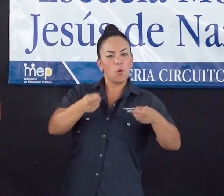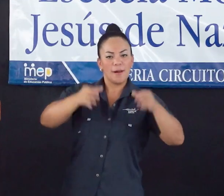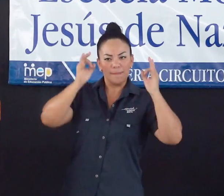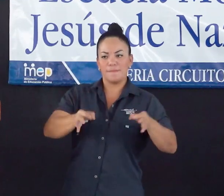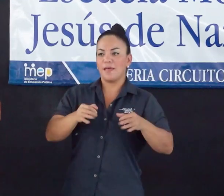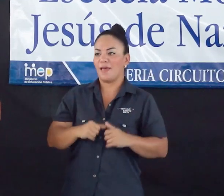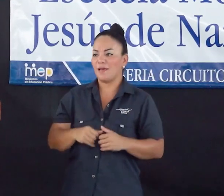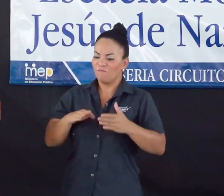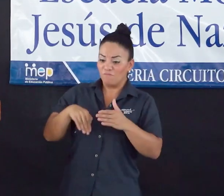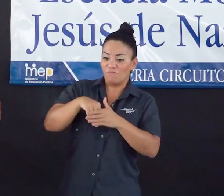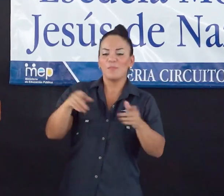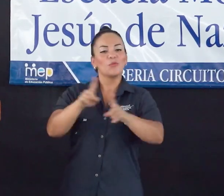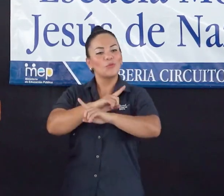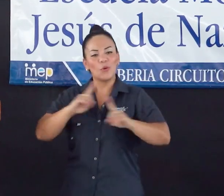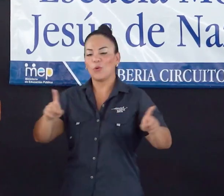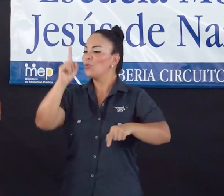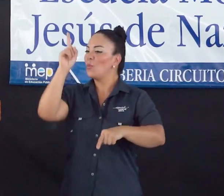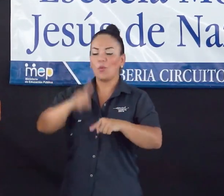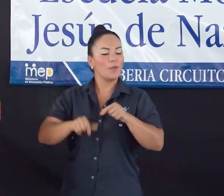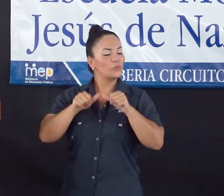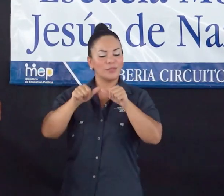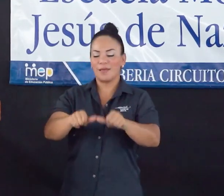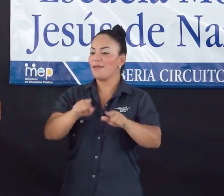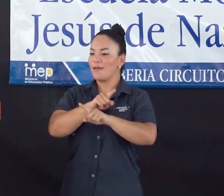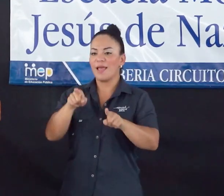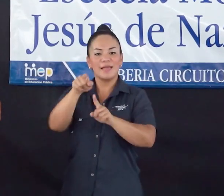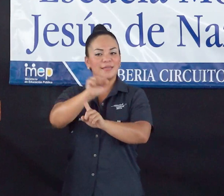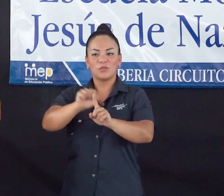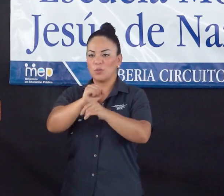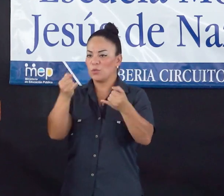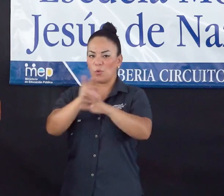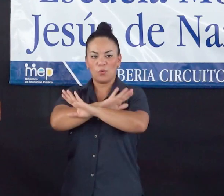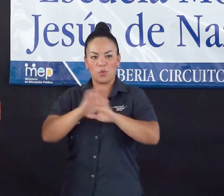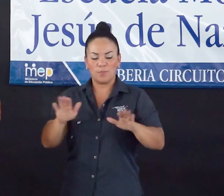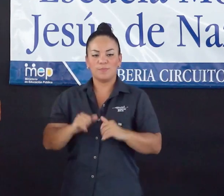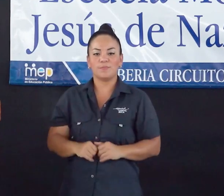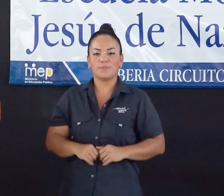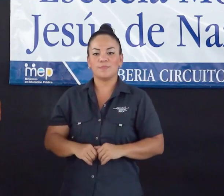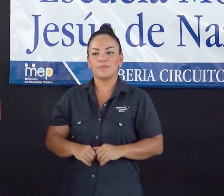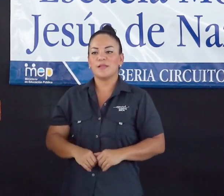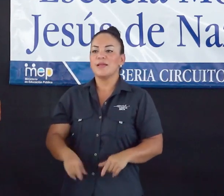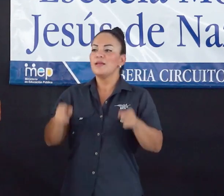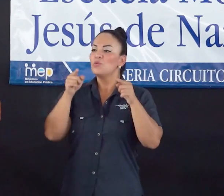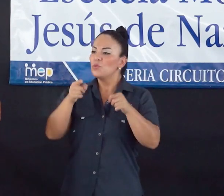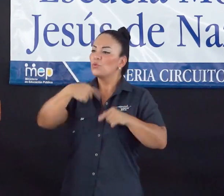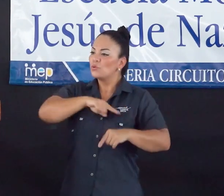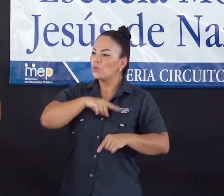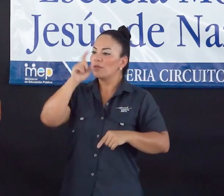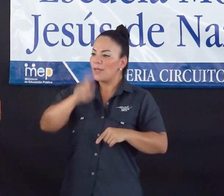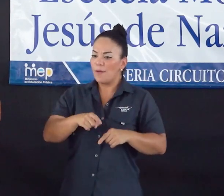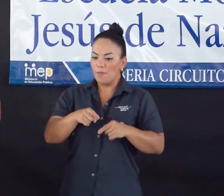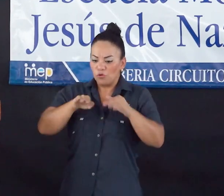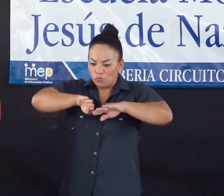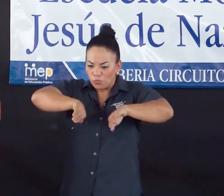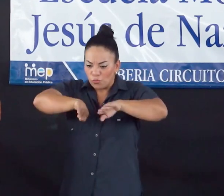bien. No podemos seguir en ese jueguito. Es el camino, lo que tenemos que